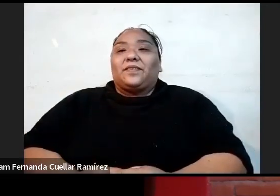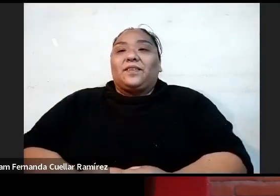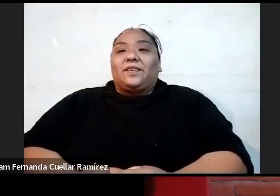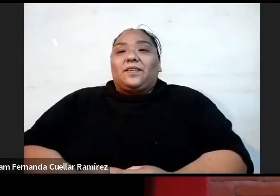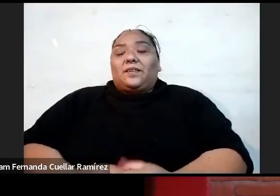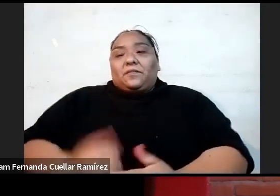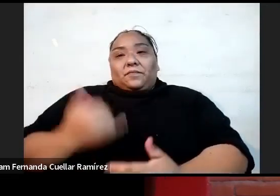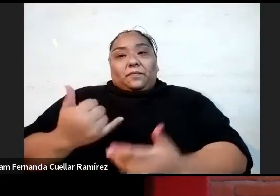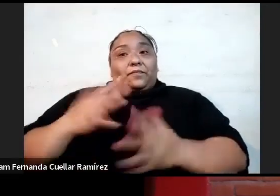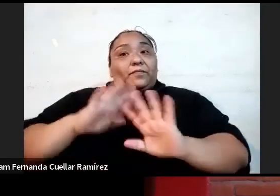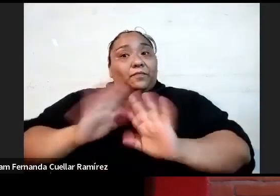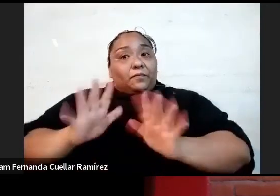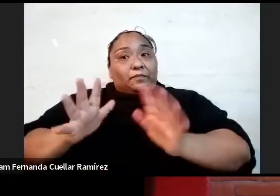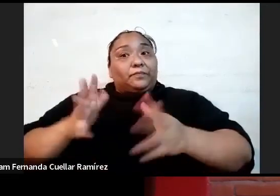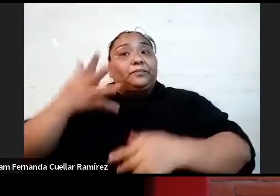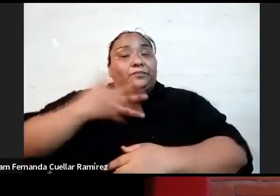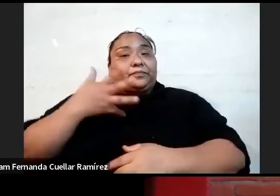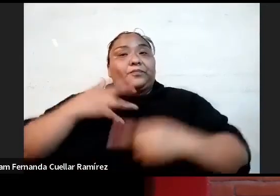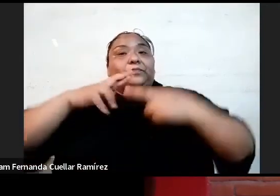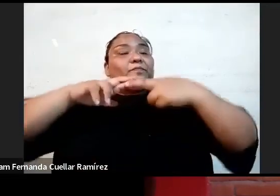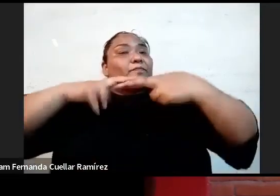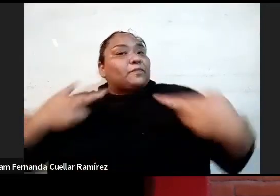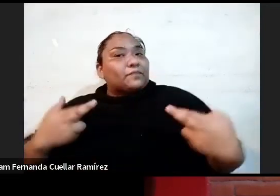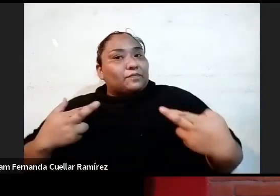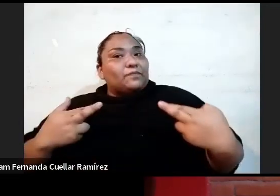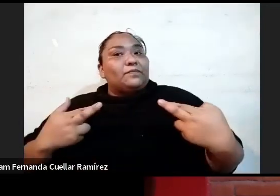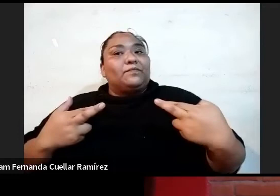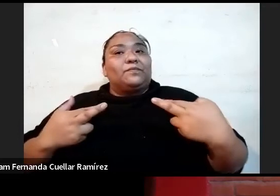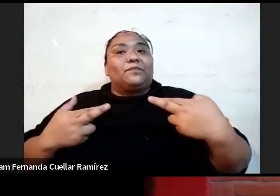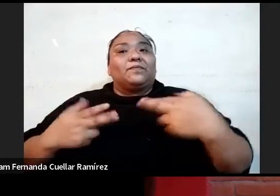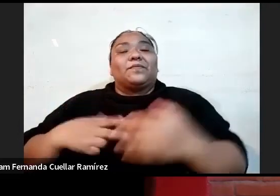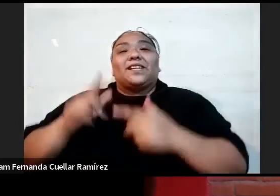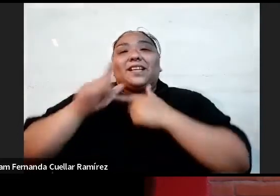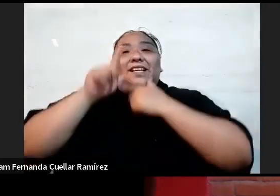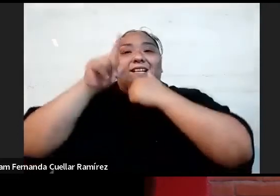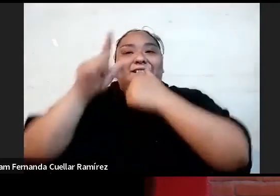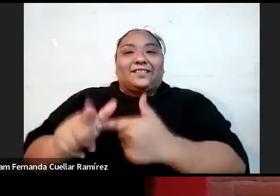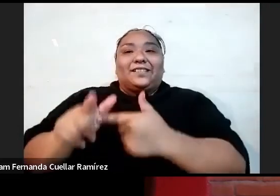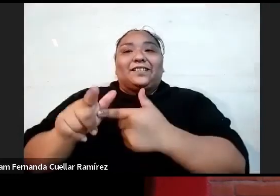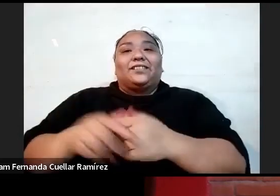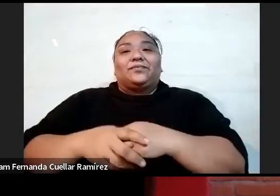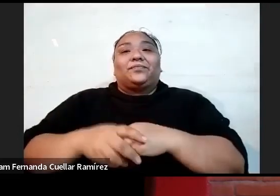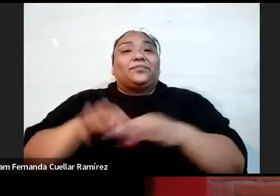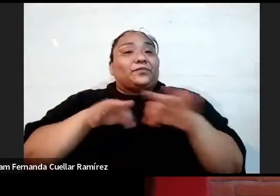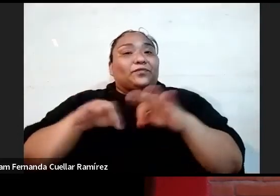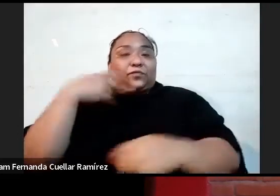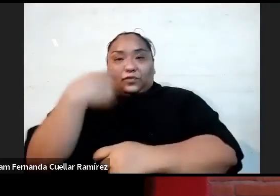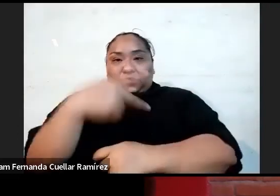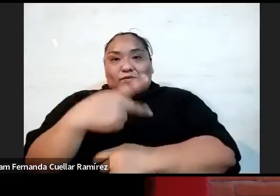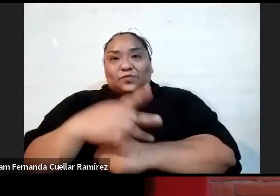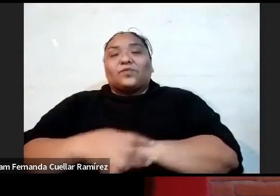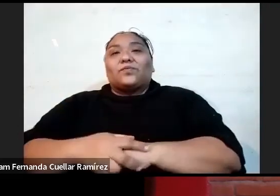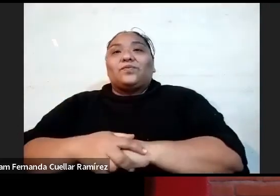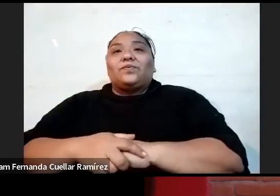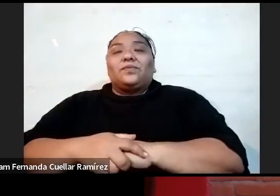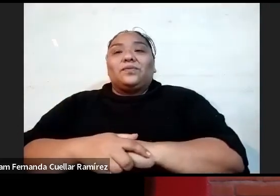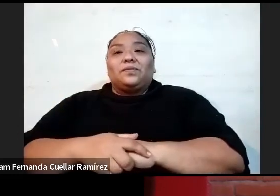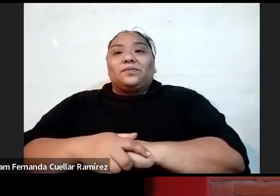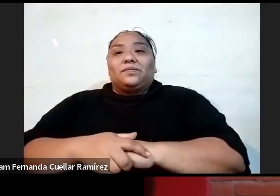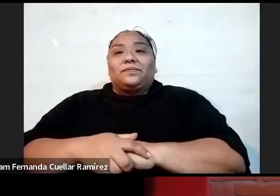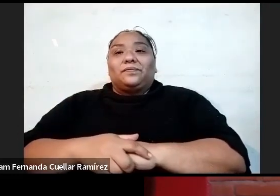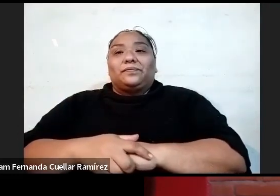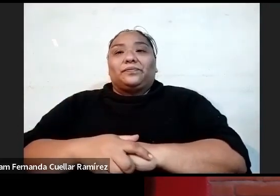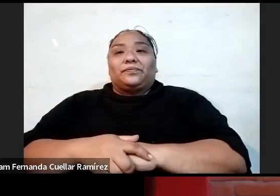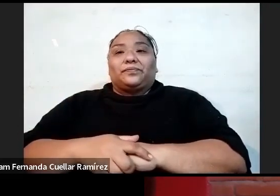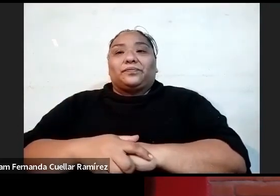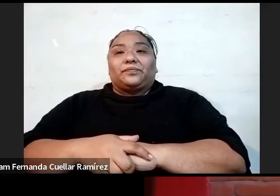ya tienen las redes para que sigan mi trabajo. Y pues bueno.